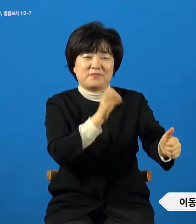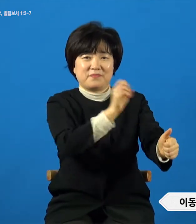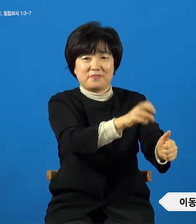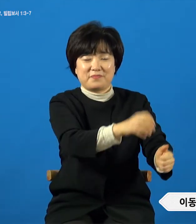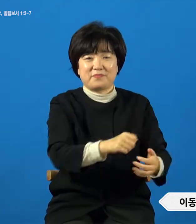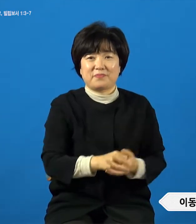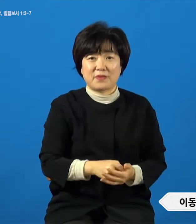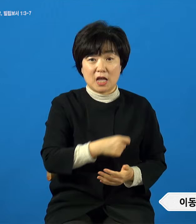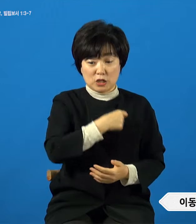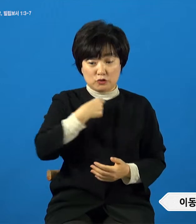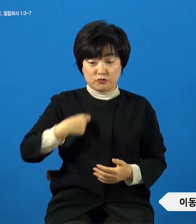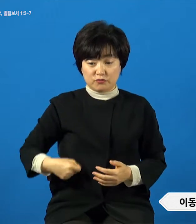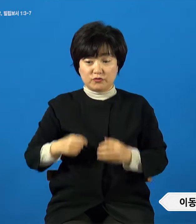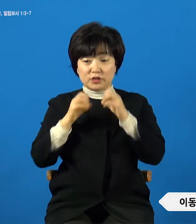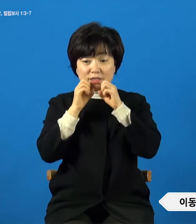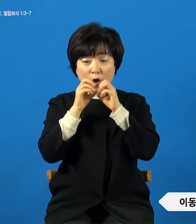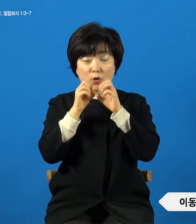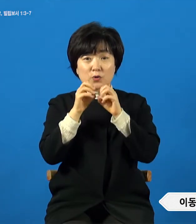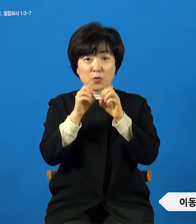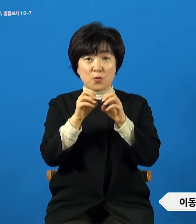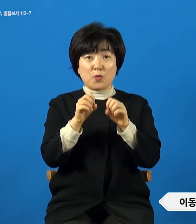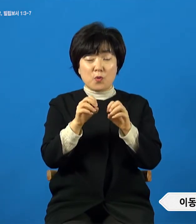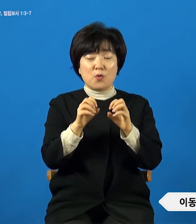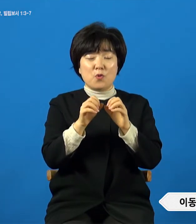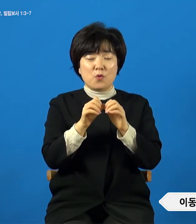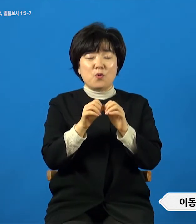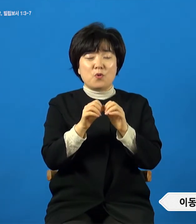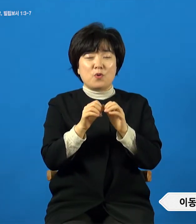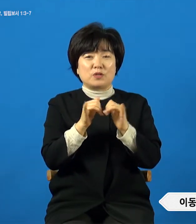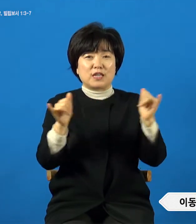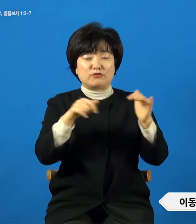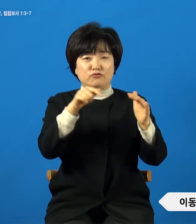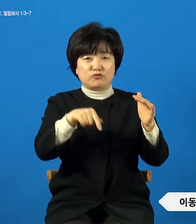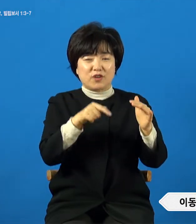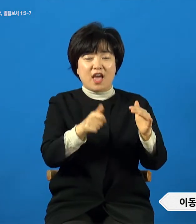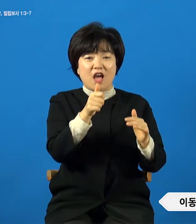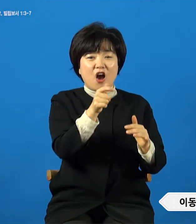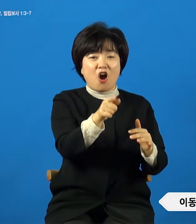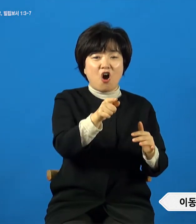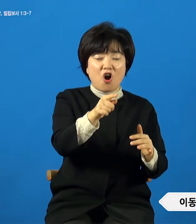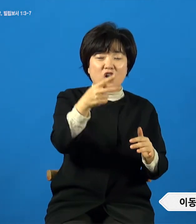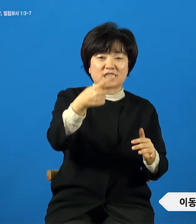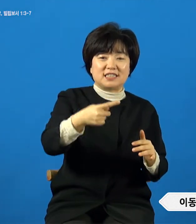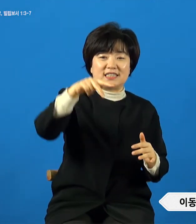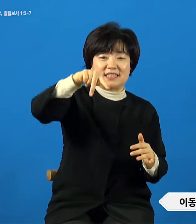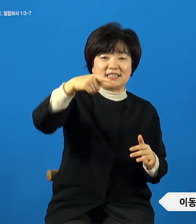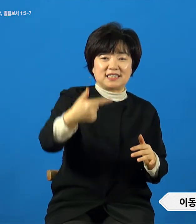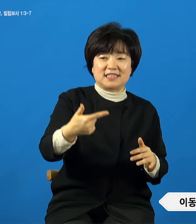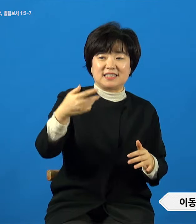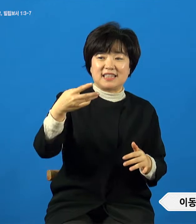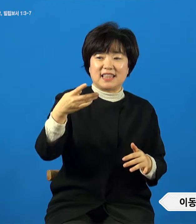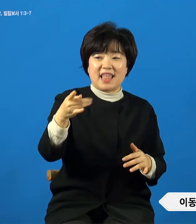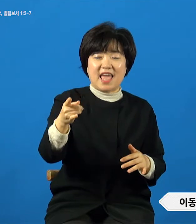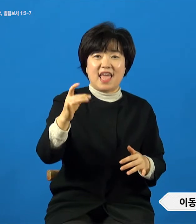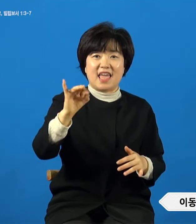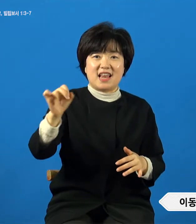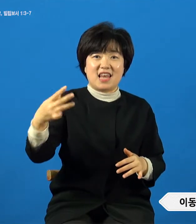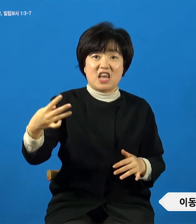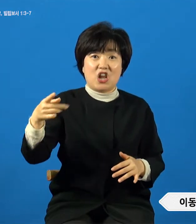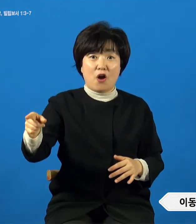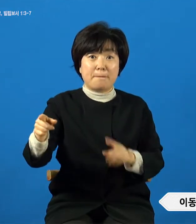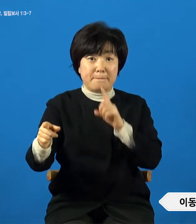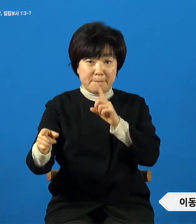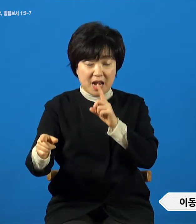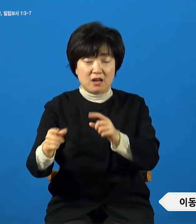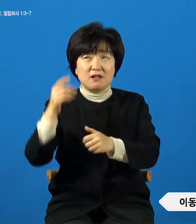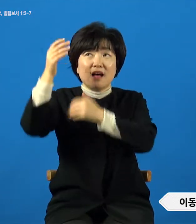중국 선교에 아주 소중한 발자취를 남겼던 허슨 테일러는 그래서 이런 말을 남겼습니다.